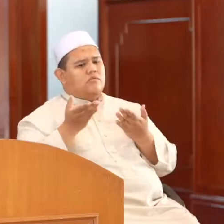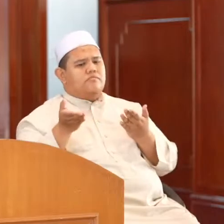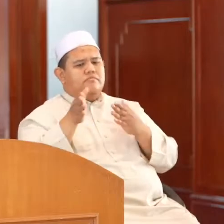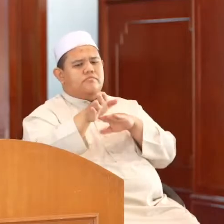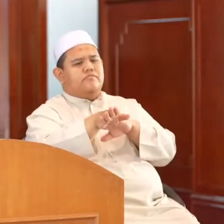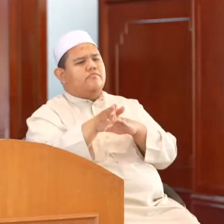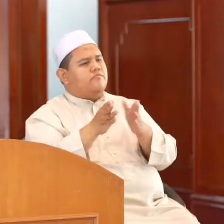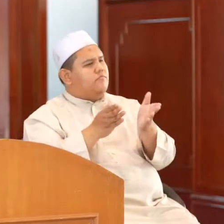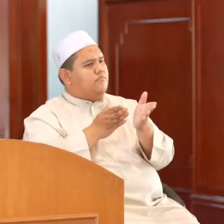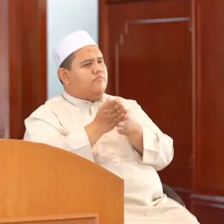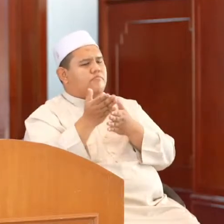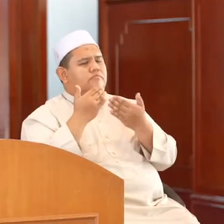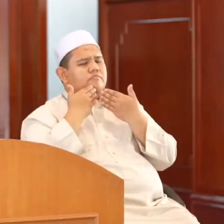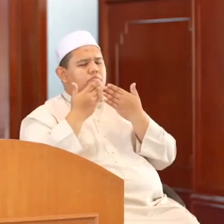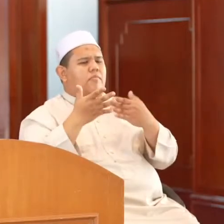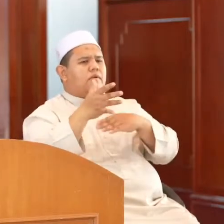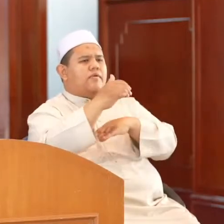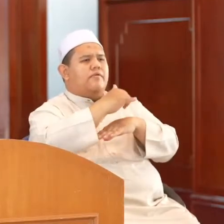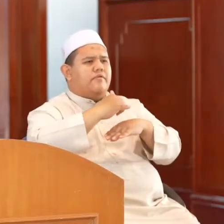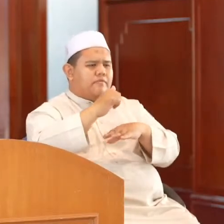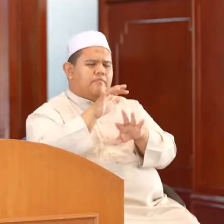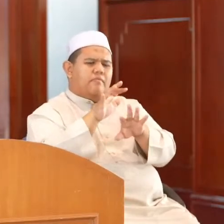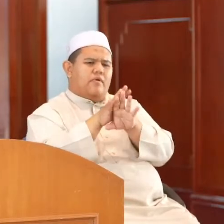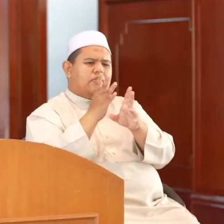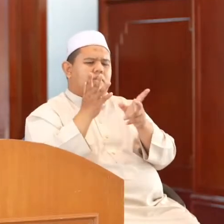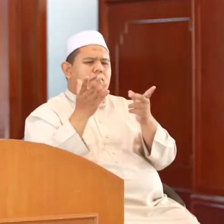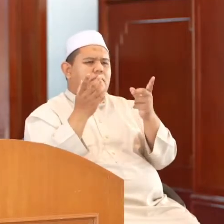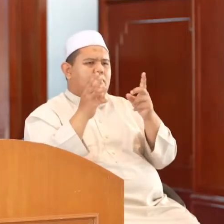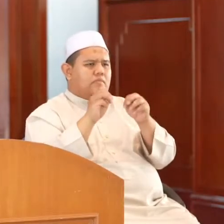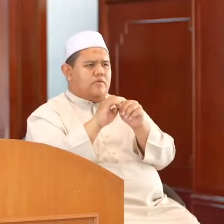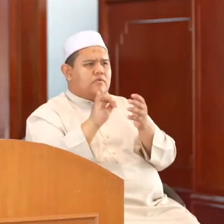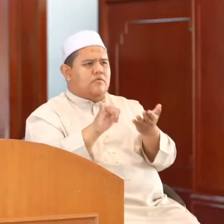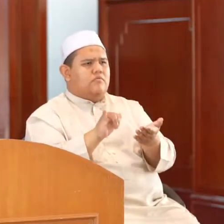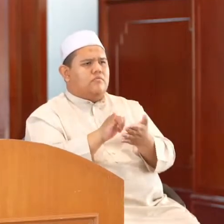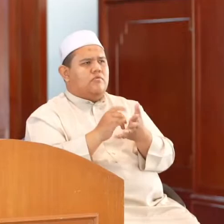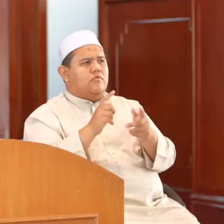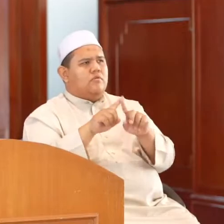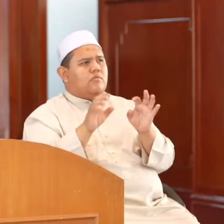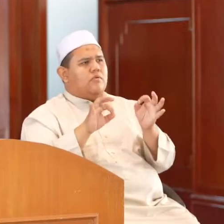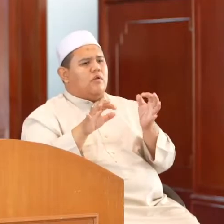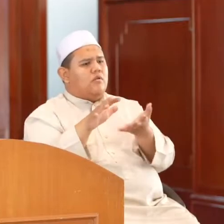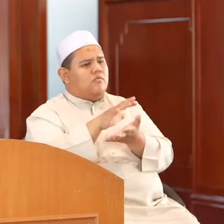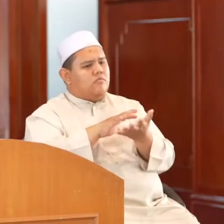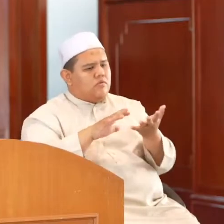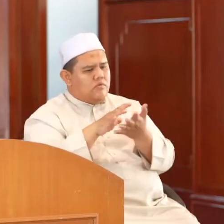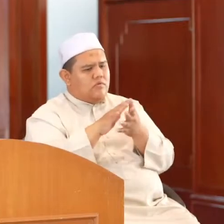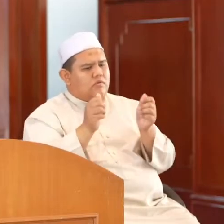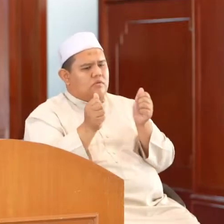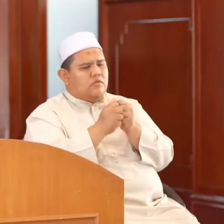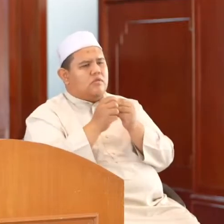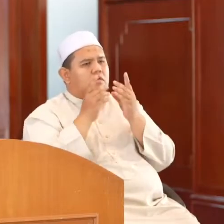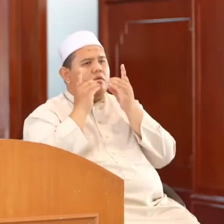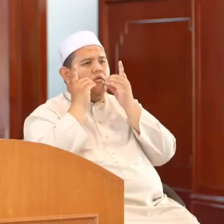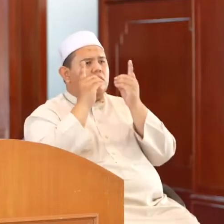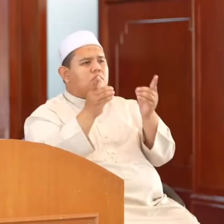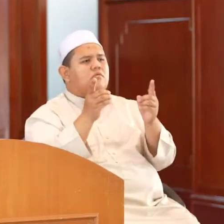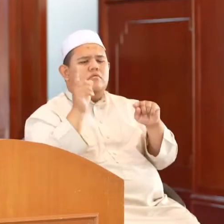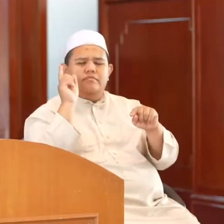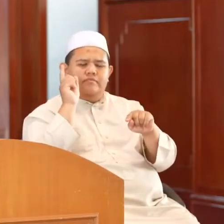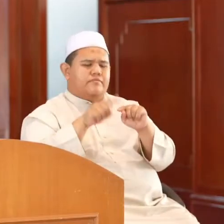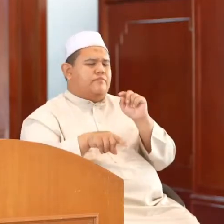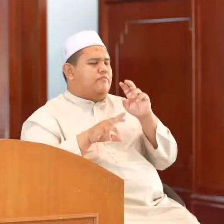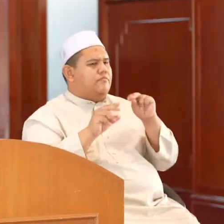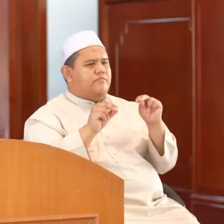husnul khatimah. Ramai macam tu. Tapi kalau bergelumang juga dengan dosa, tak boleh.